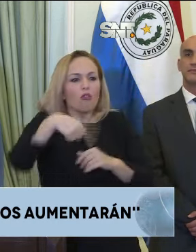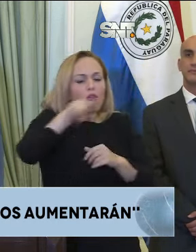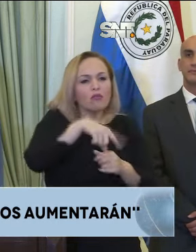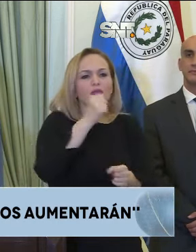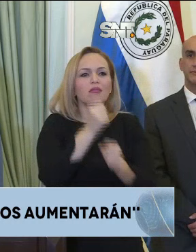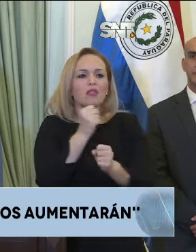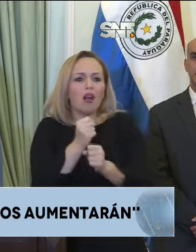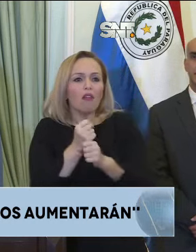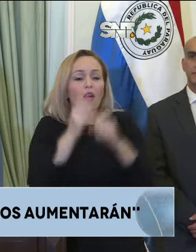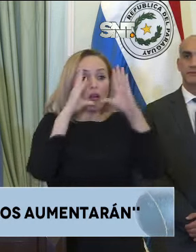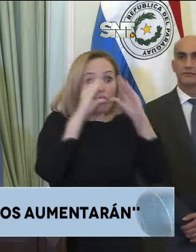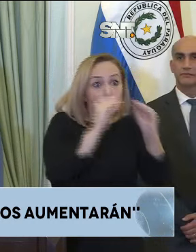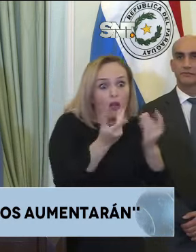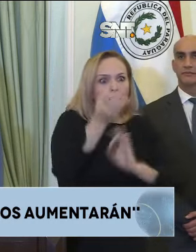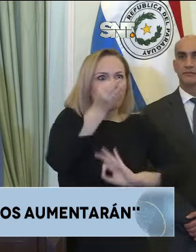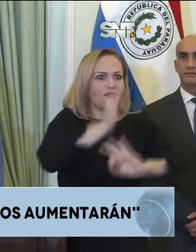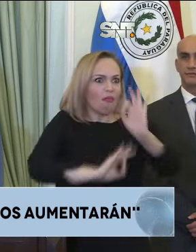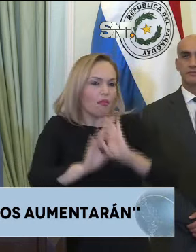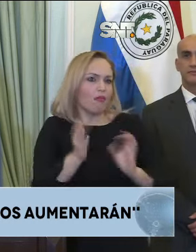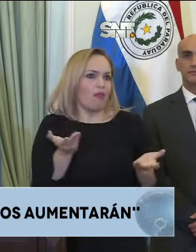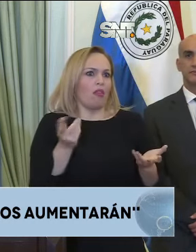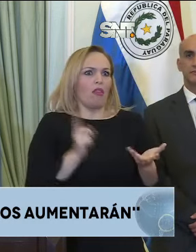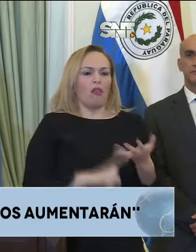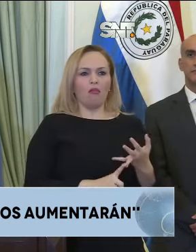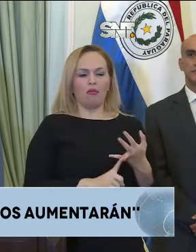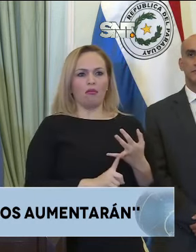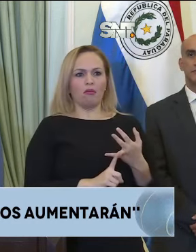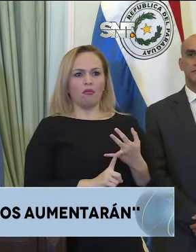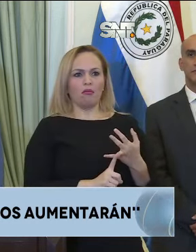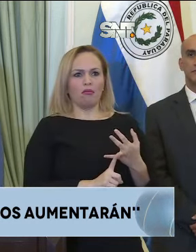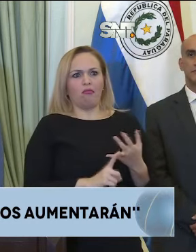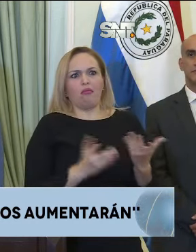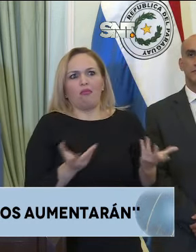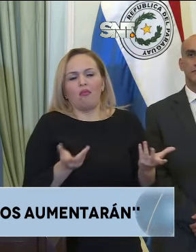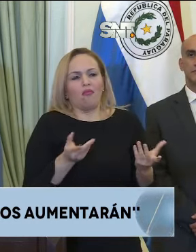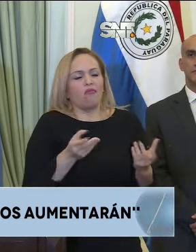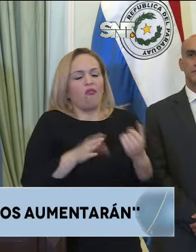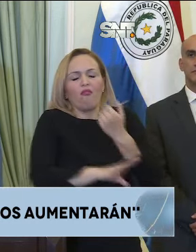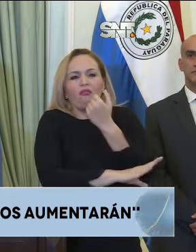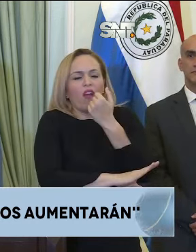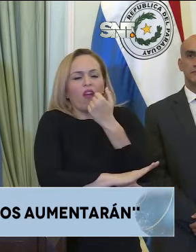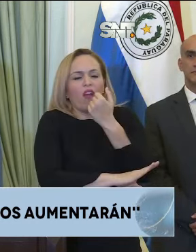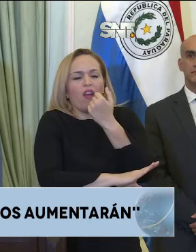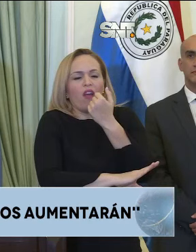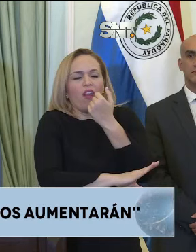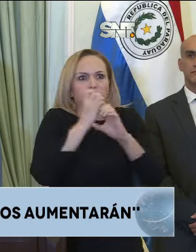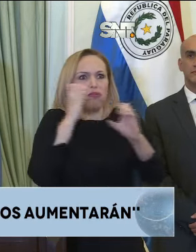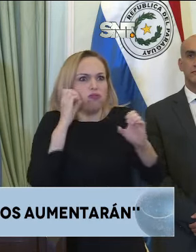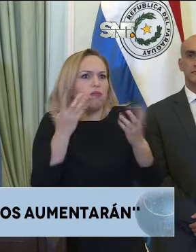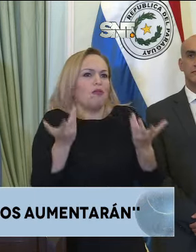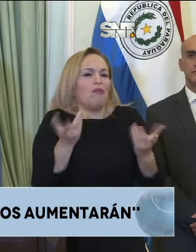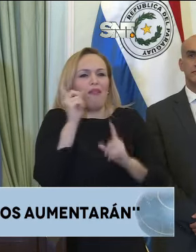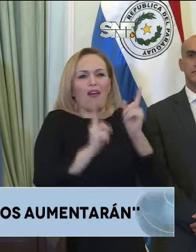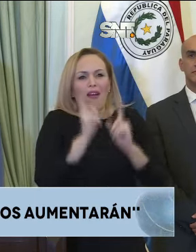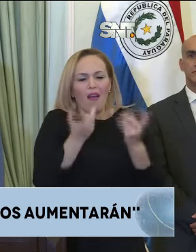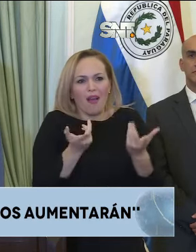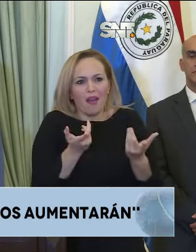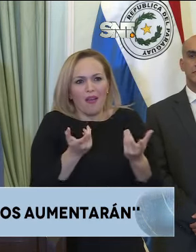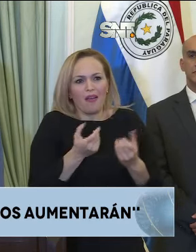digamos, nocturnos, lo que son los servicios básicos, lo que son los pasajeros, perdón, los